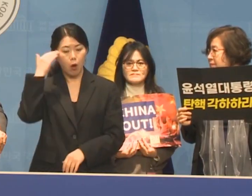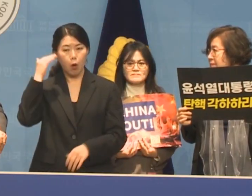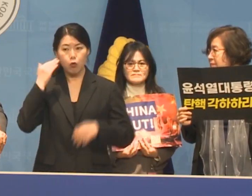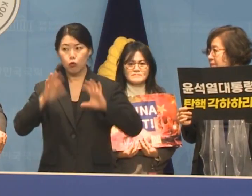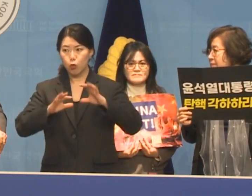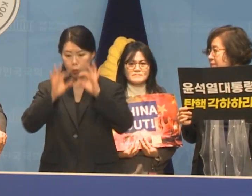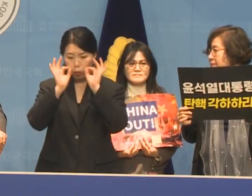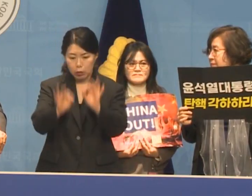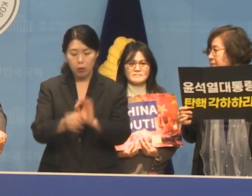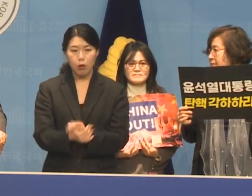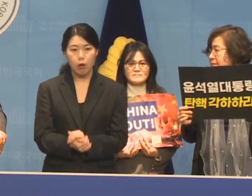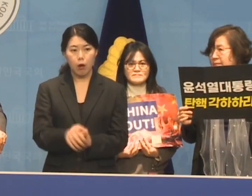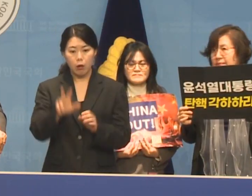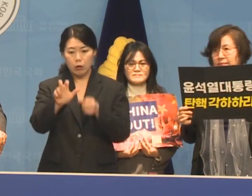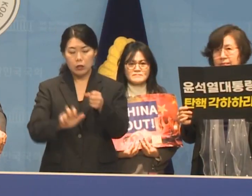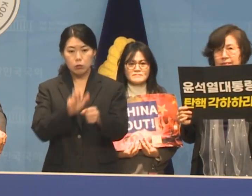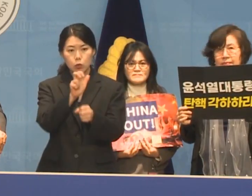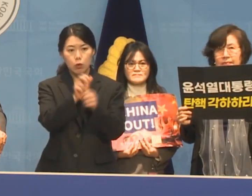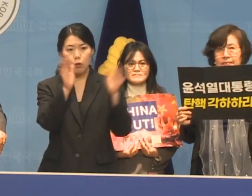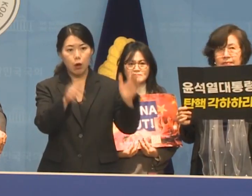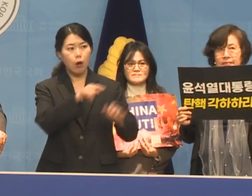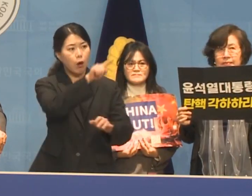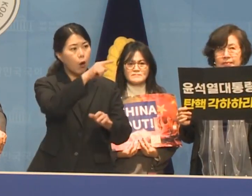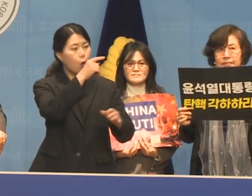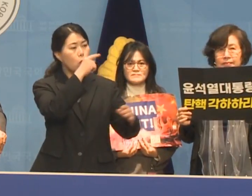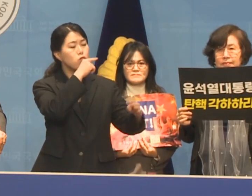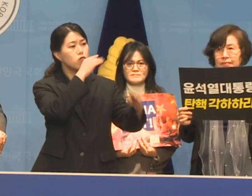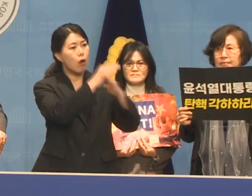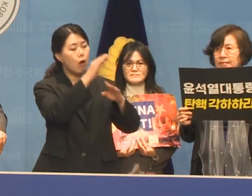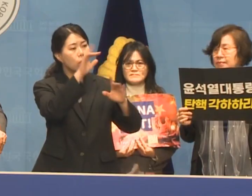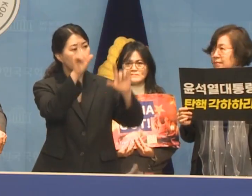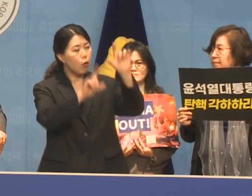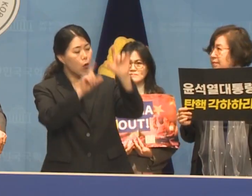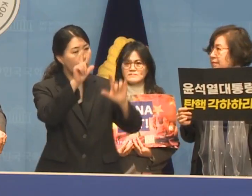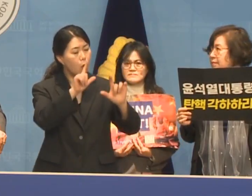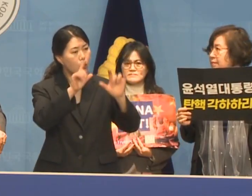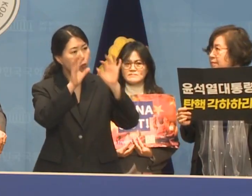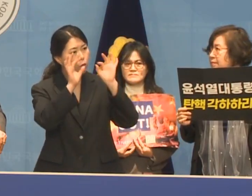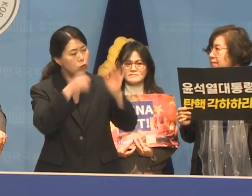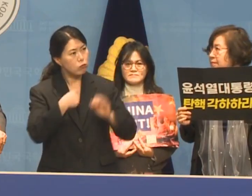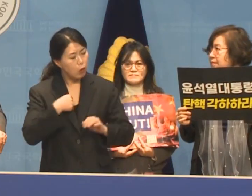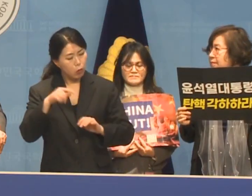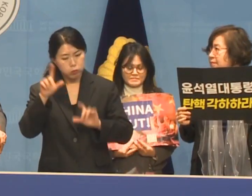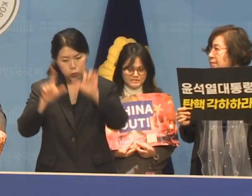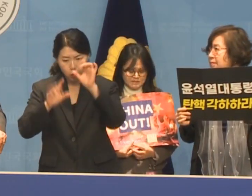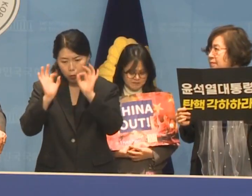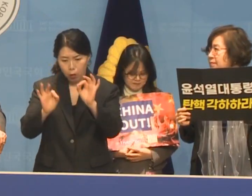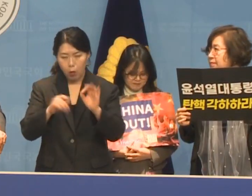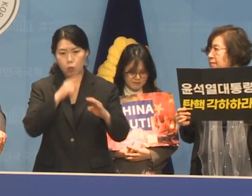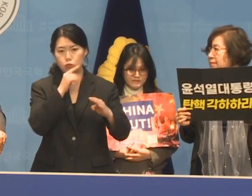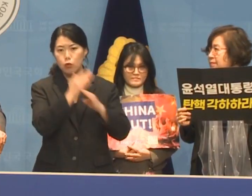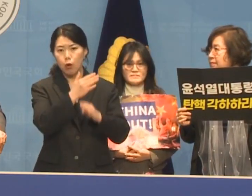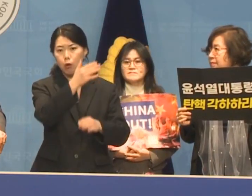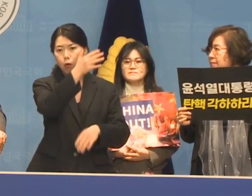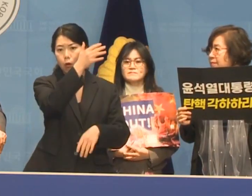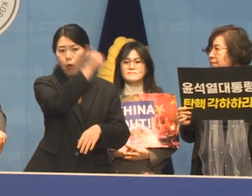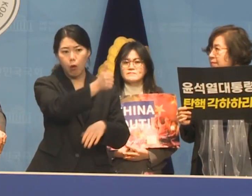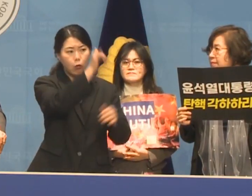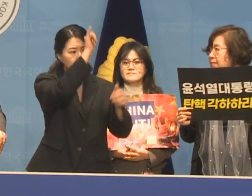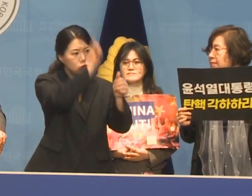와서 보니 25년간 노동당 생활을 해온 저보다 훨씬 더 북한 김씨 가문에 충성하는